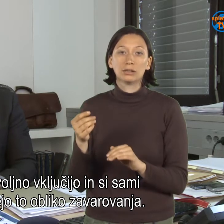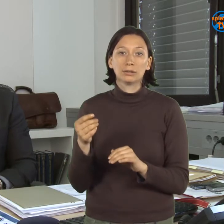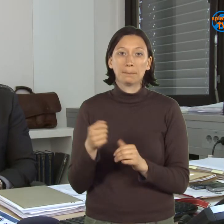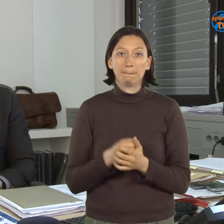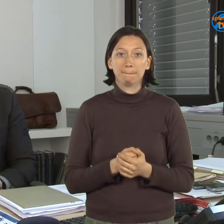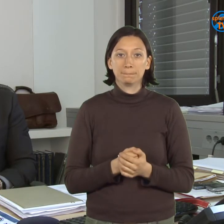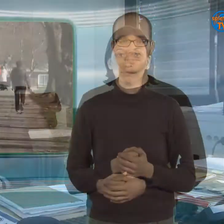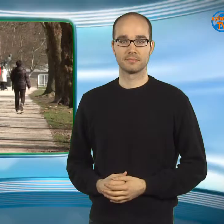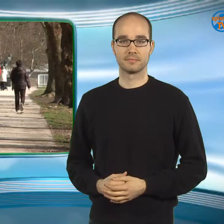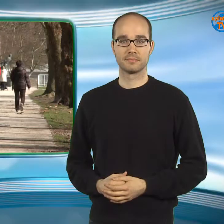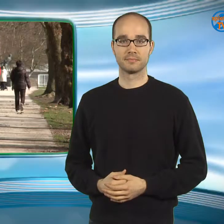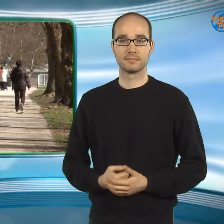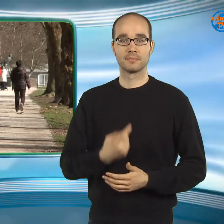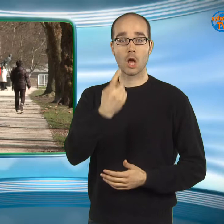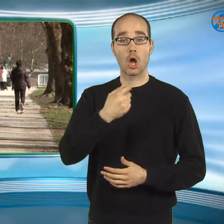natančno.